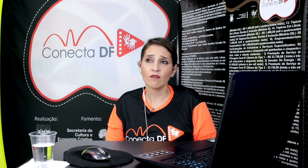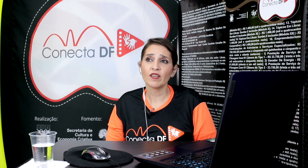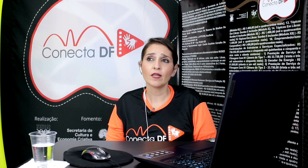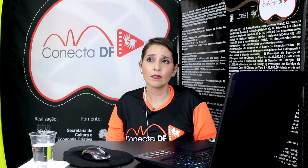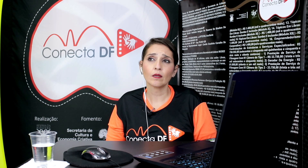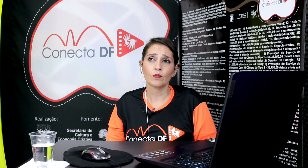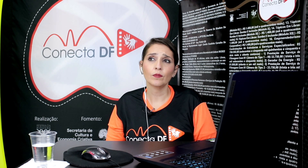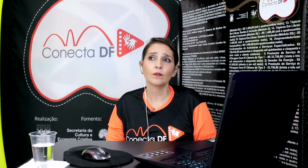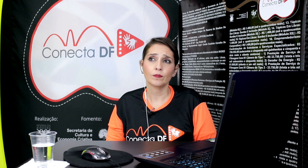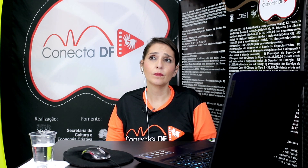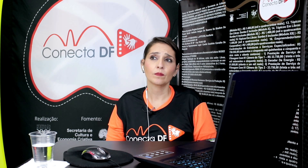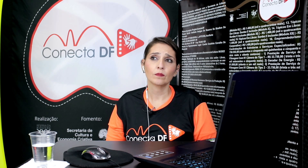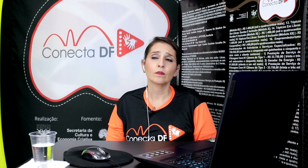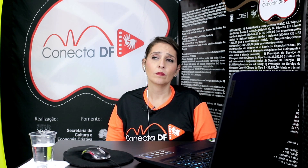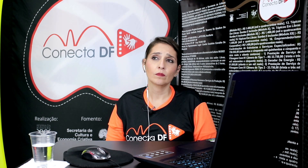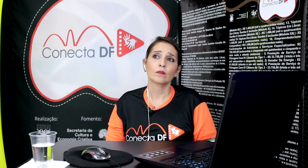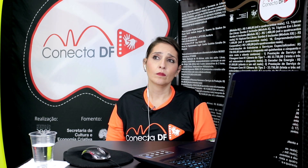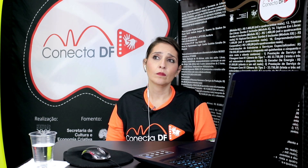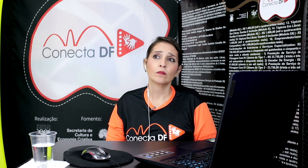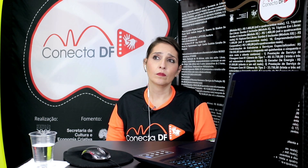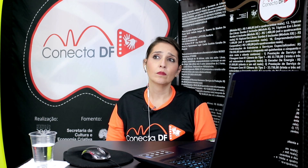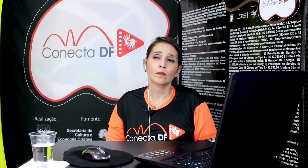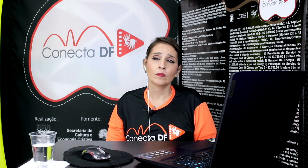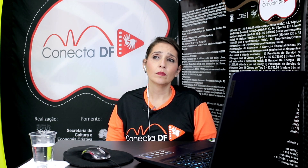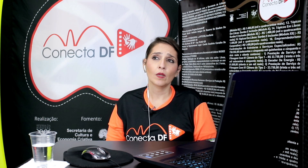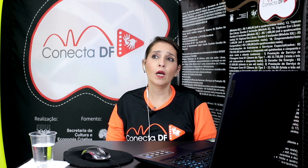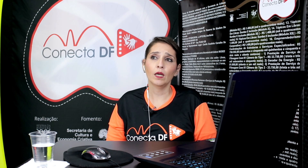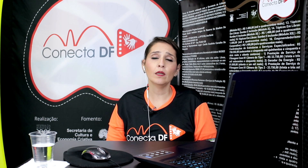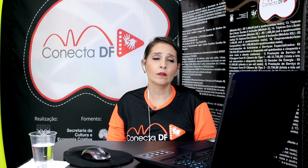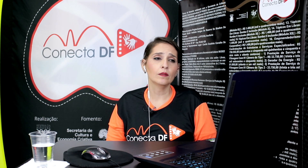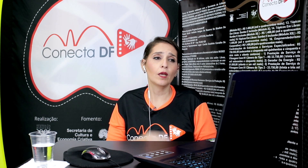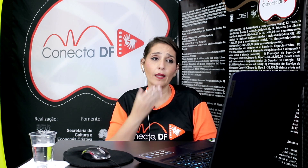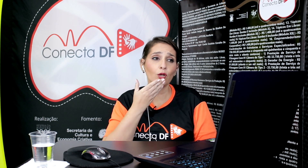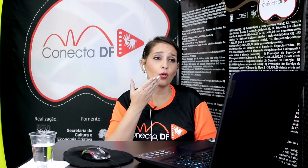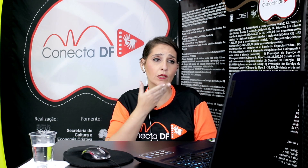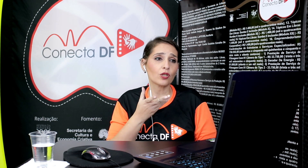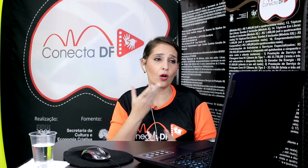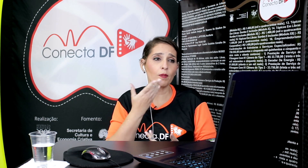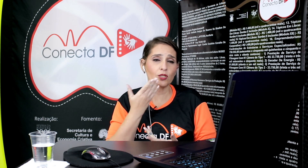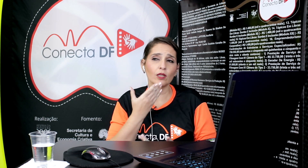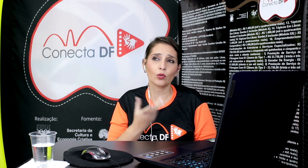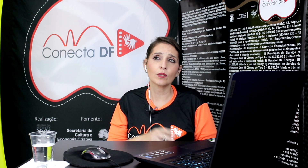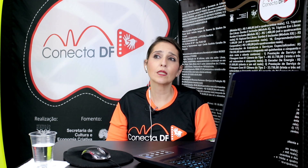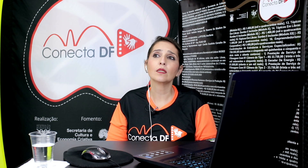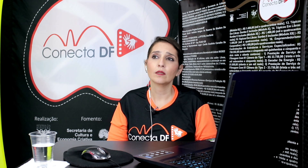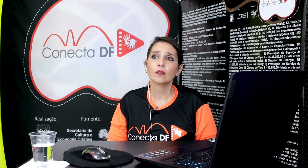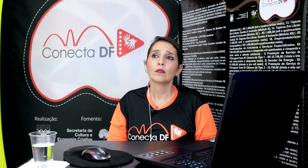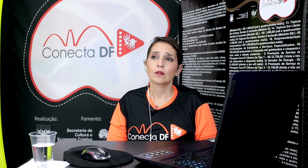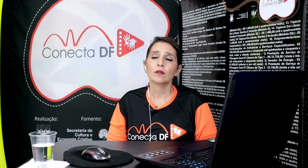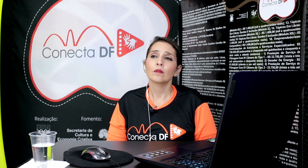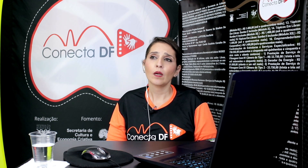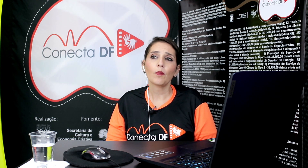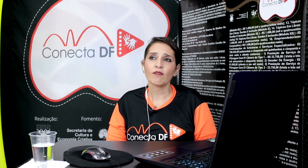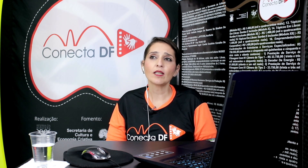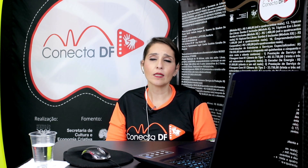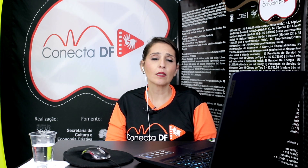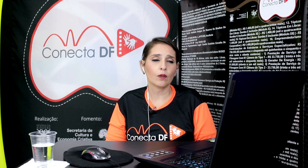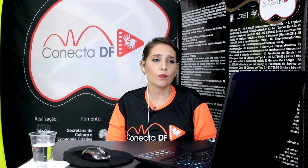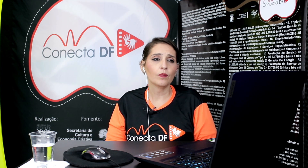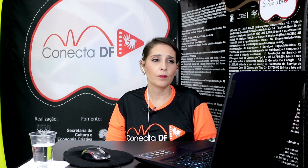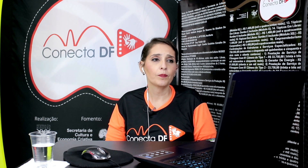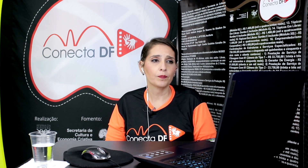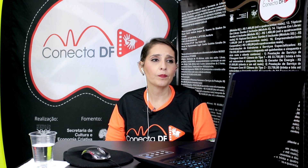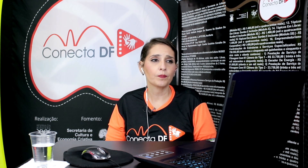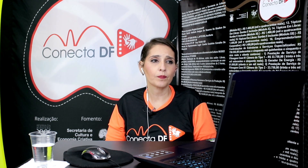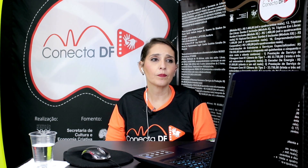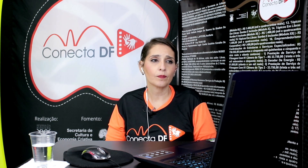É uma variação. Como se fosse um redondinho de bolo, sabe? Aham. Assim. E é doce, geralmente é doce. É uma variação. Aí